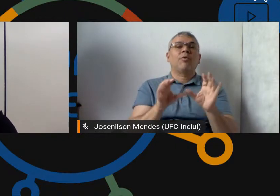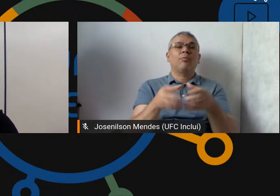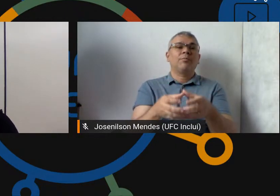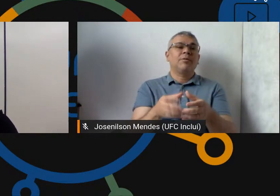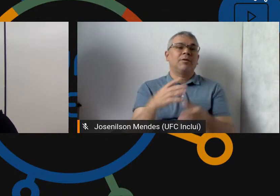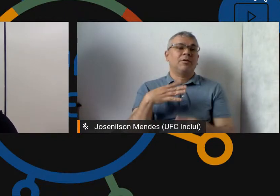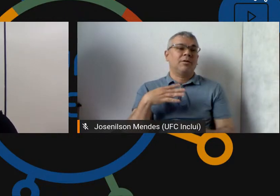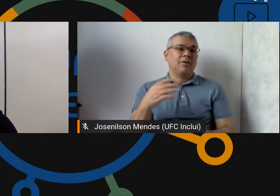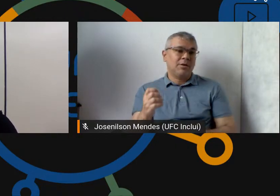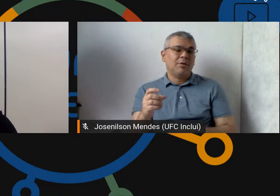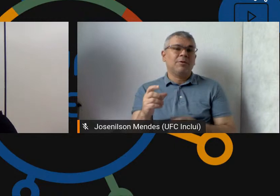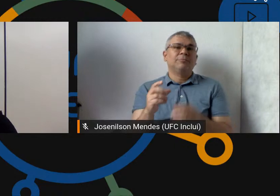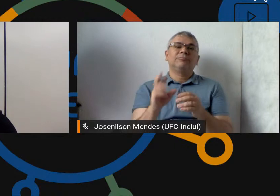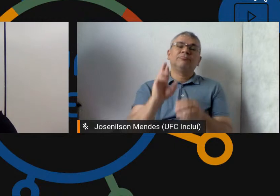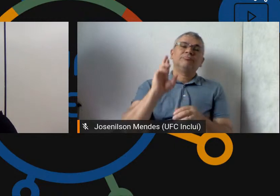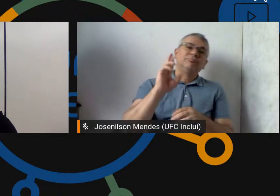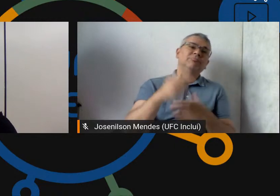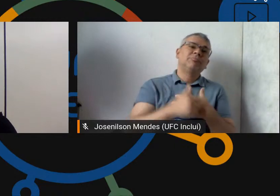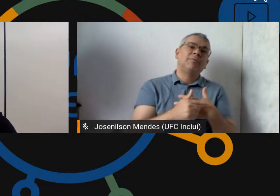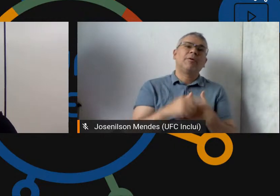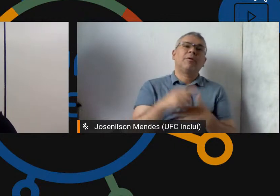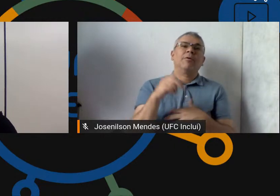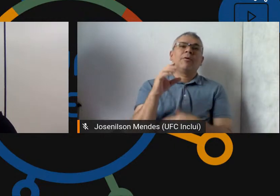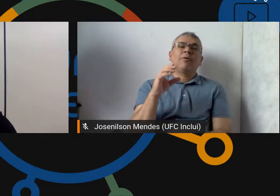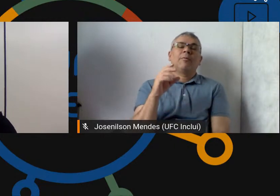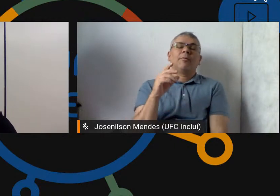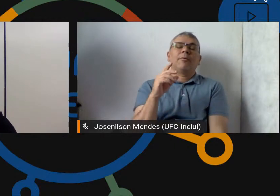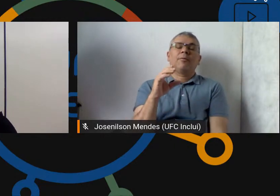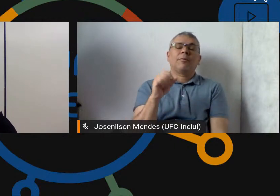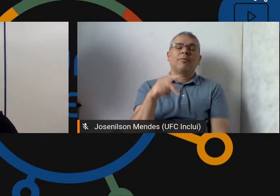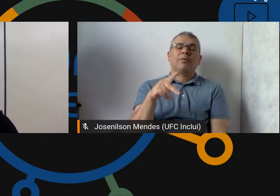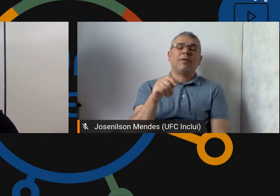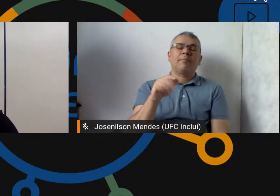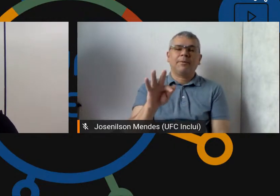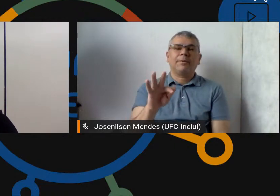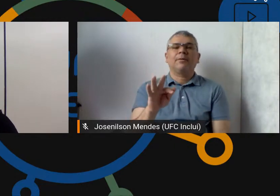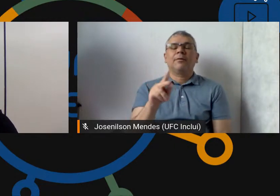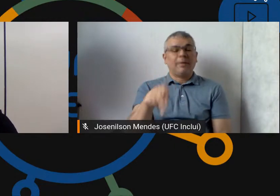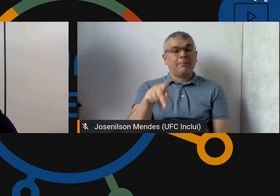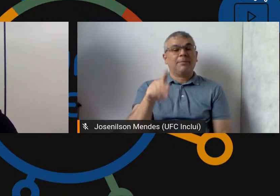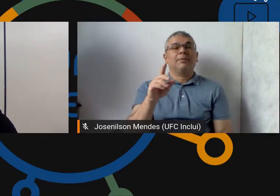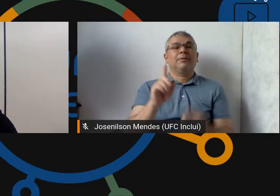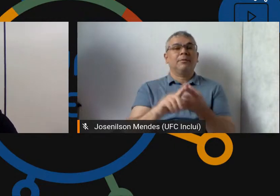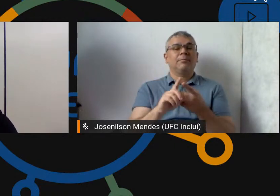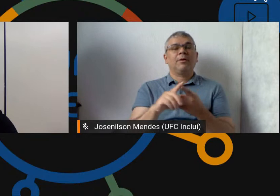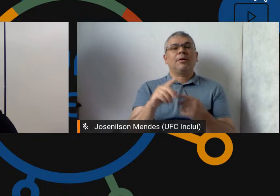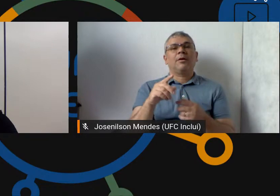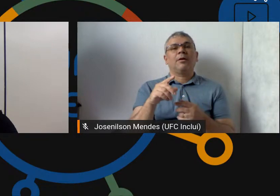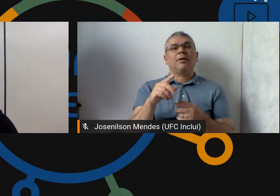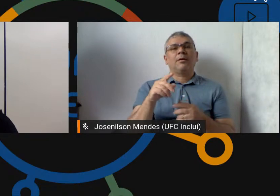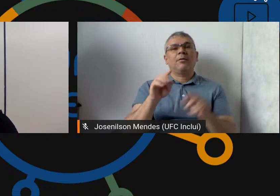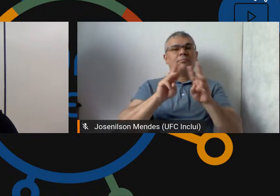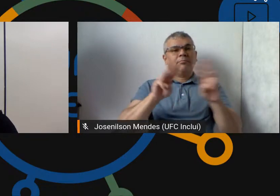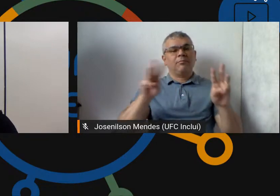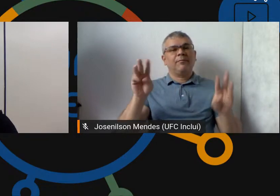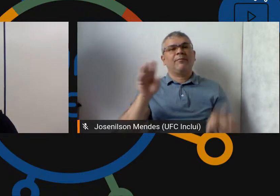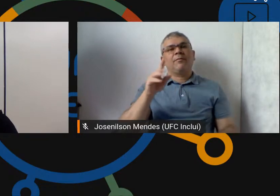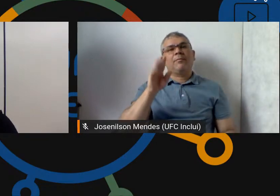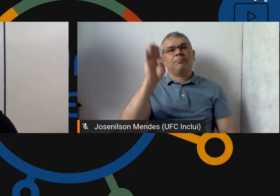CONEP e da Plataforma Brasil, com a professora Aline Machado. Estamos hoje no terceiro dia